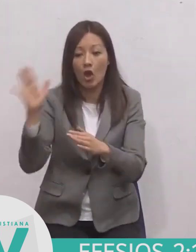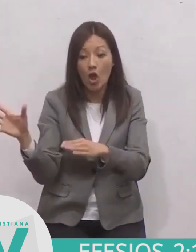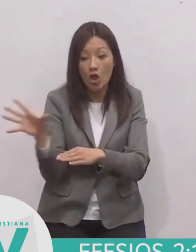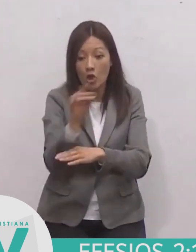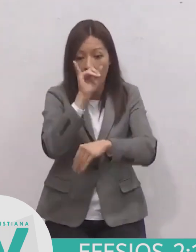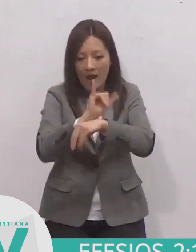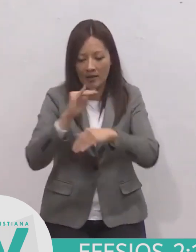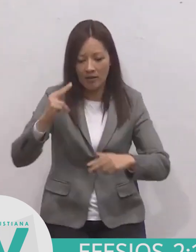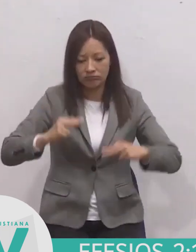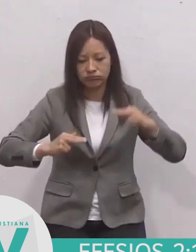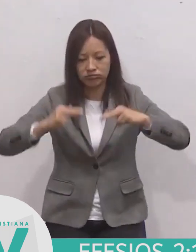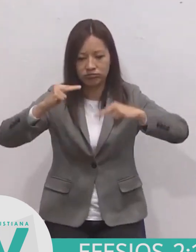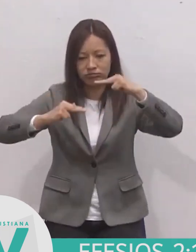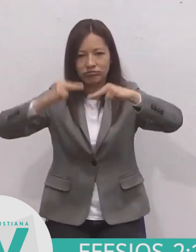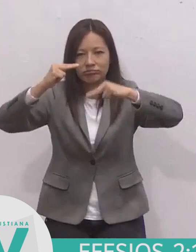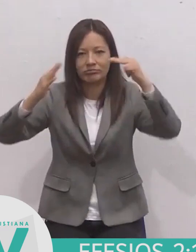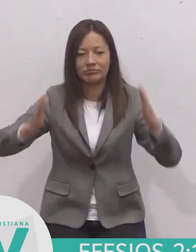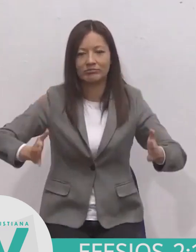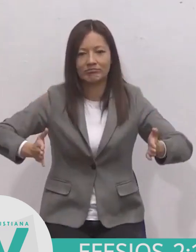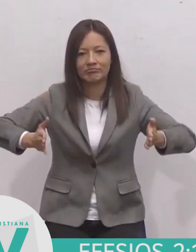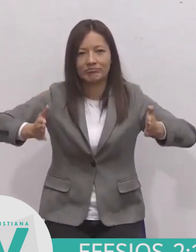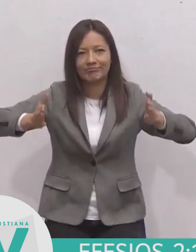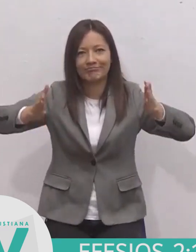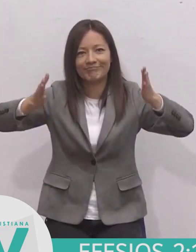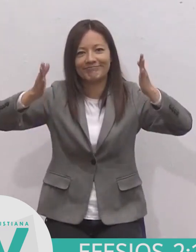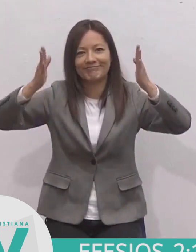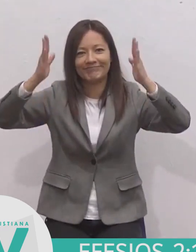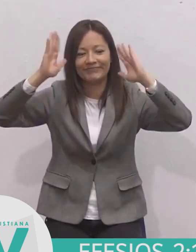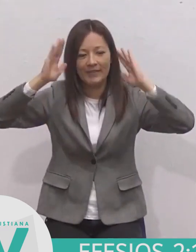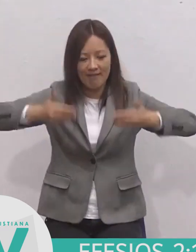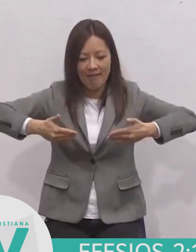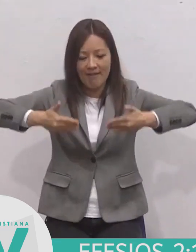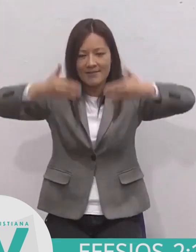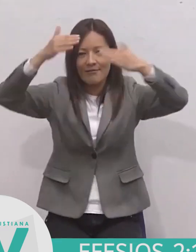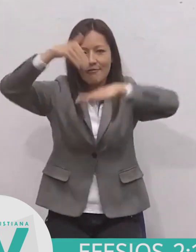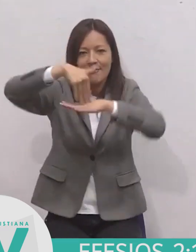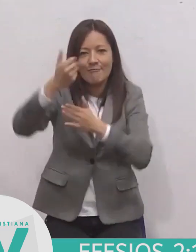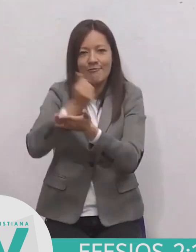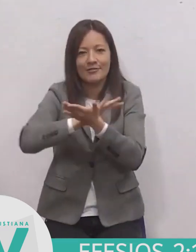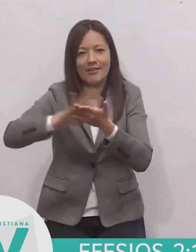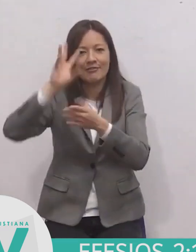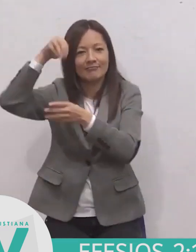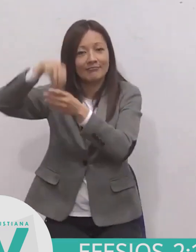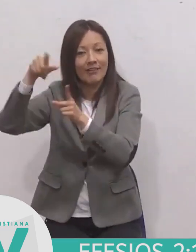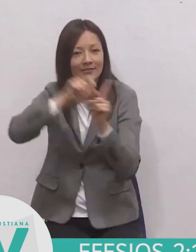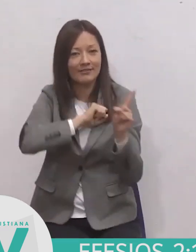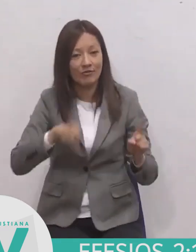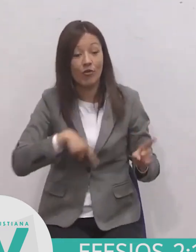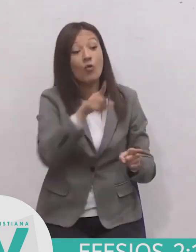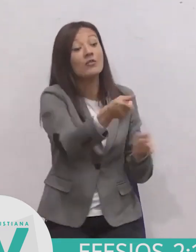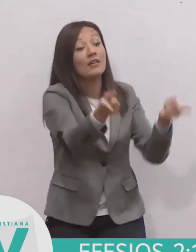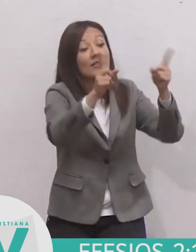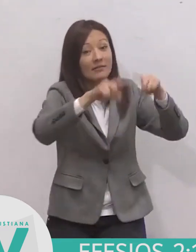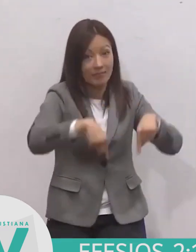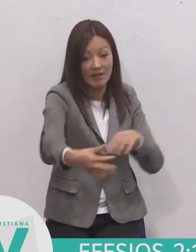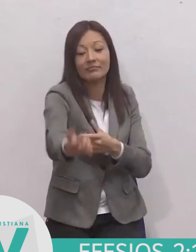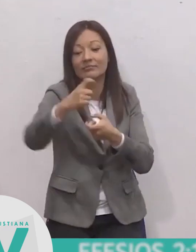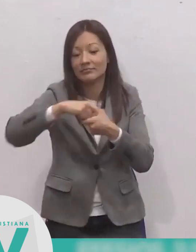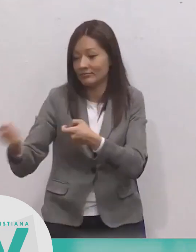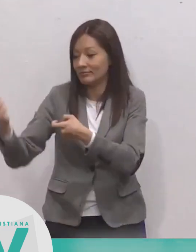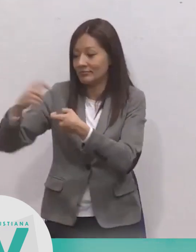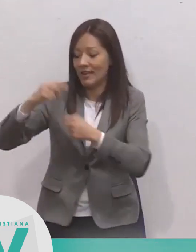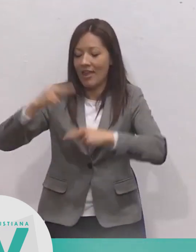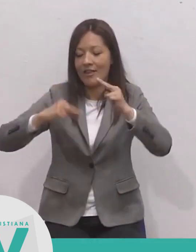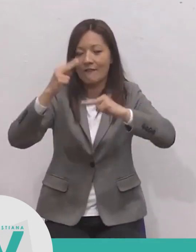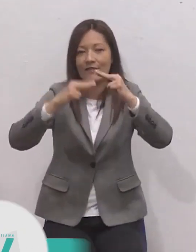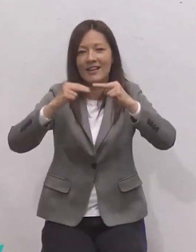edificio, bien coordinado, va creciendo para ser un templo santo en el Señor, en quien vosotros también sois juntamente edificados para morada